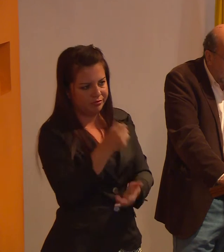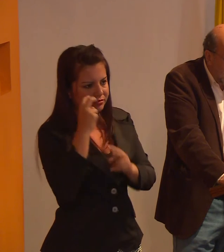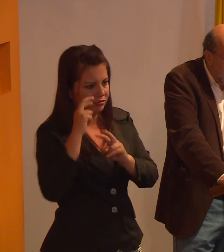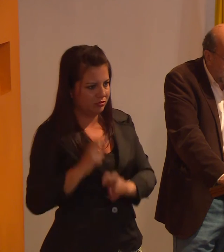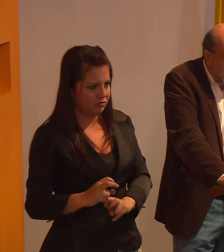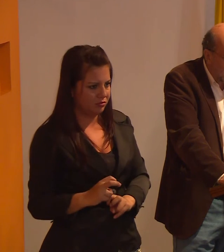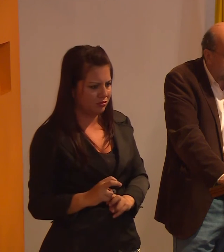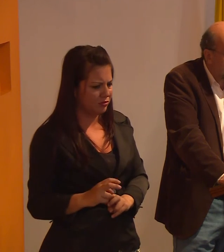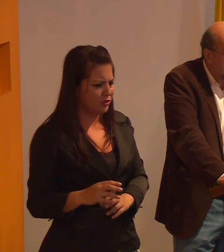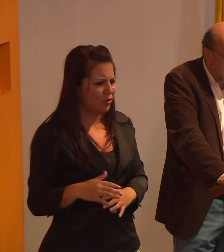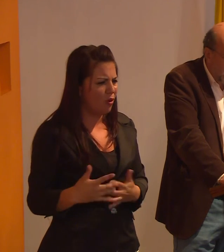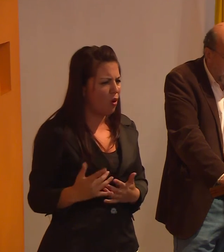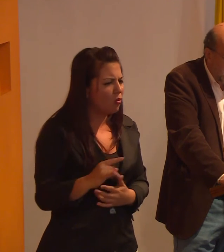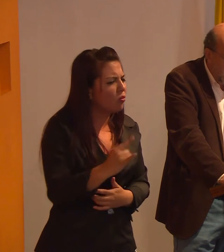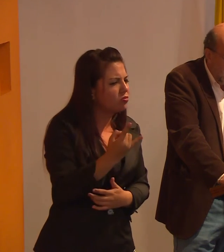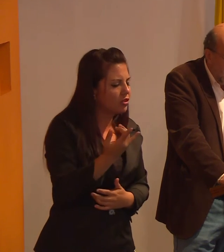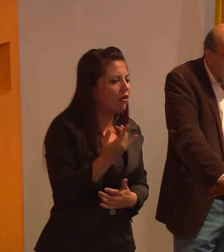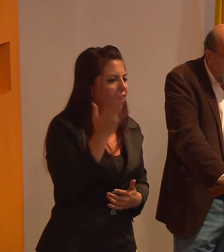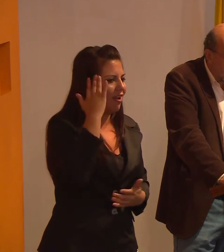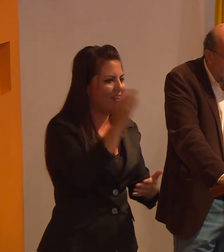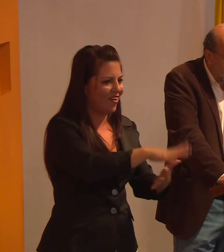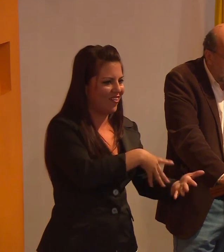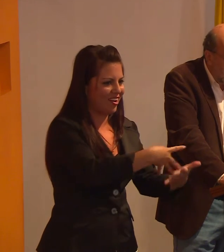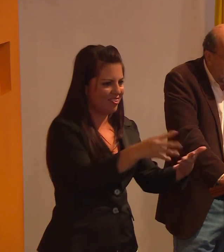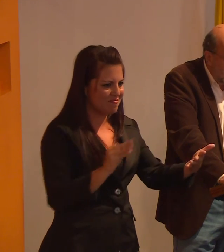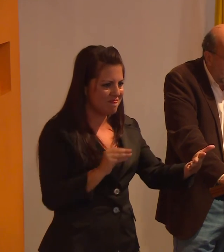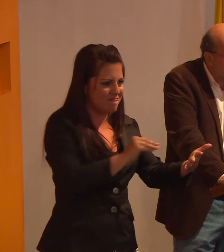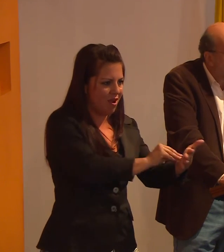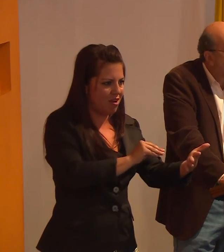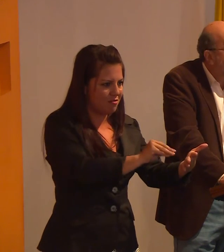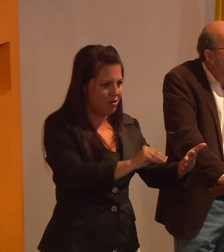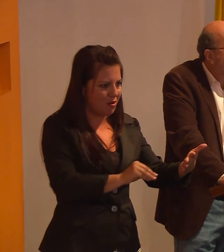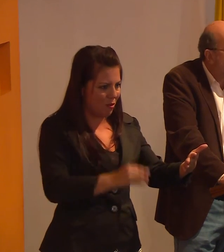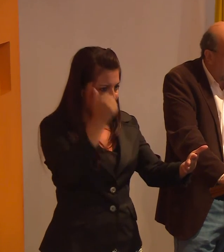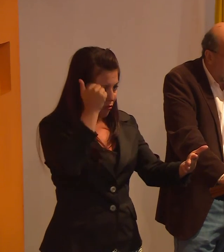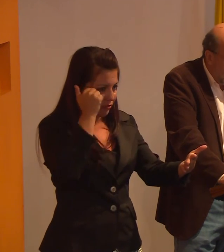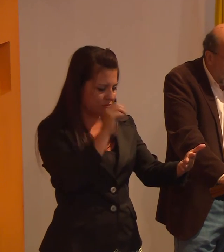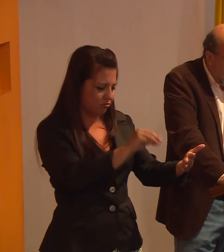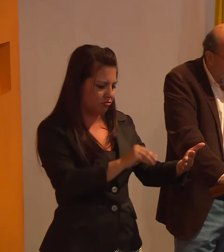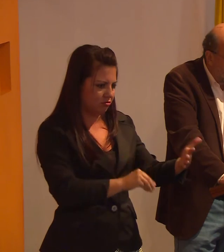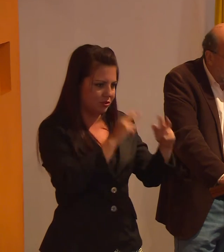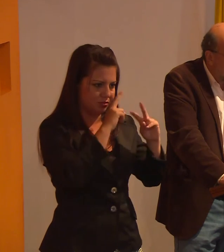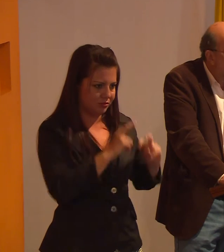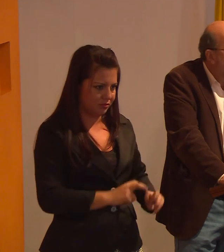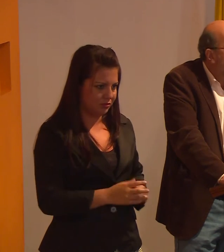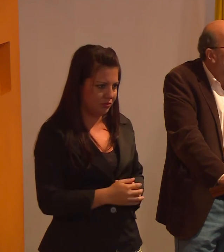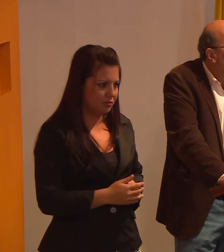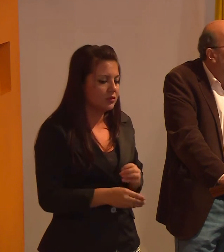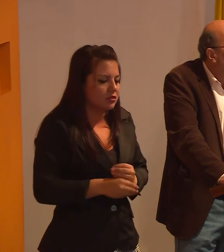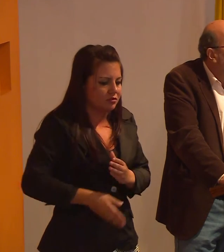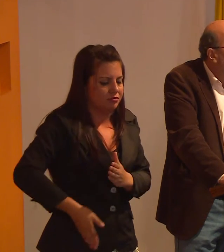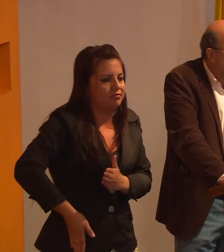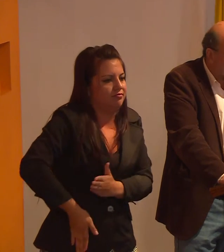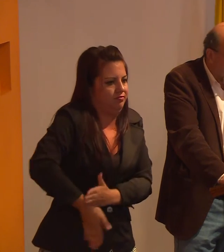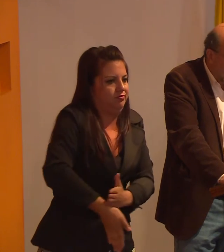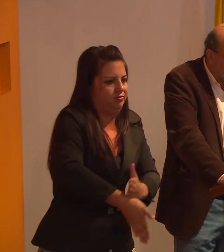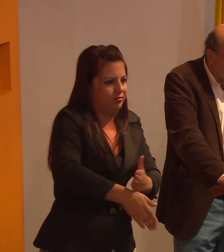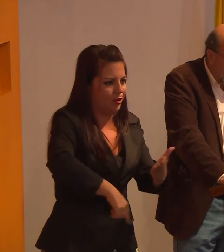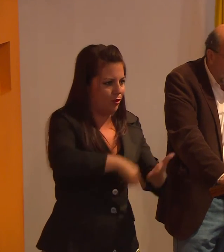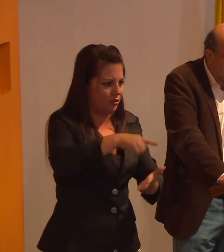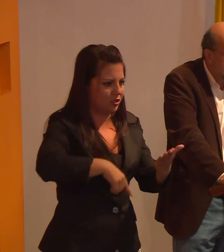horas asignadas a los profesores y su continuidad contractual a lo largo del año